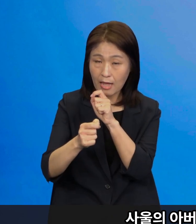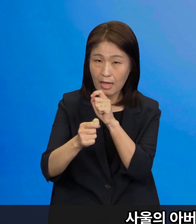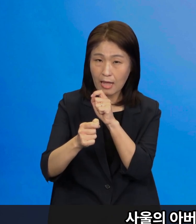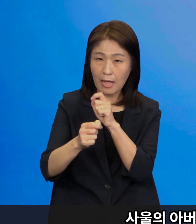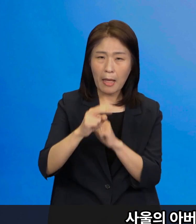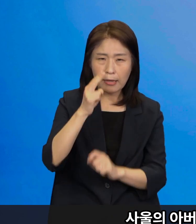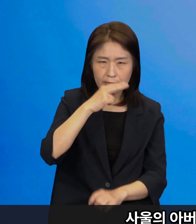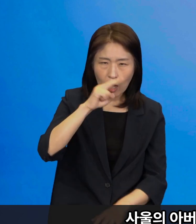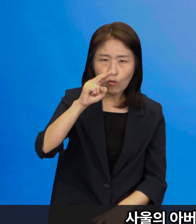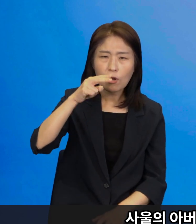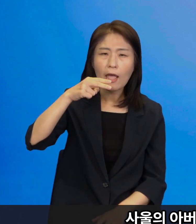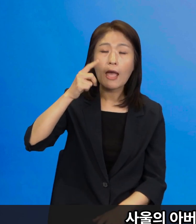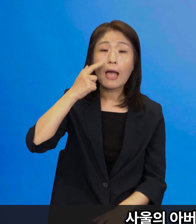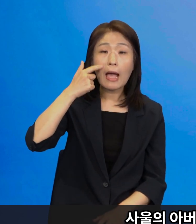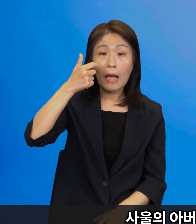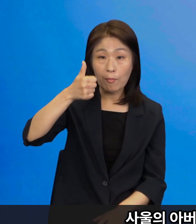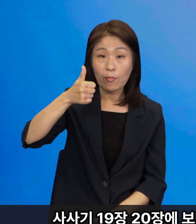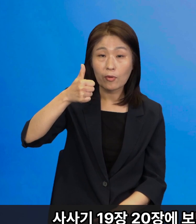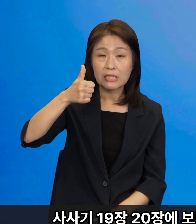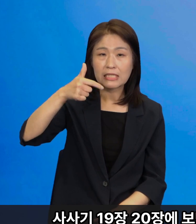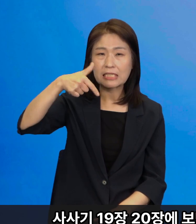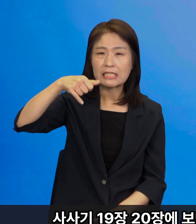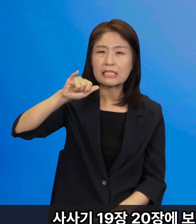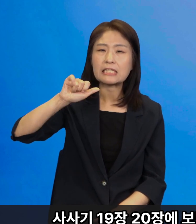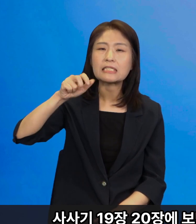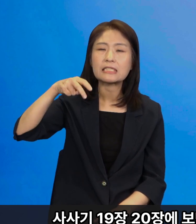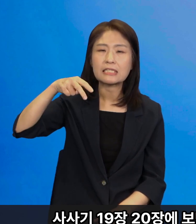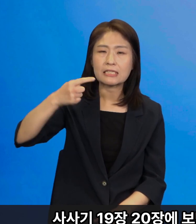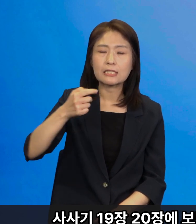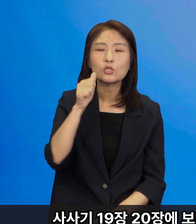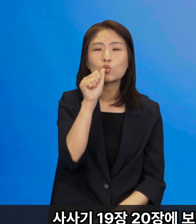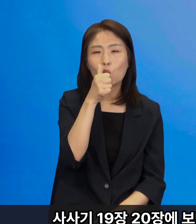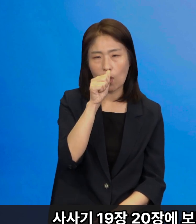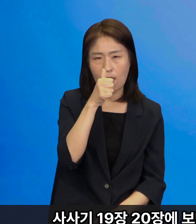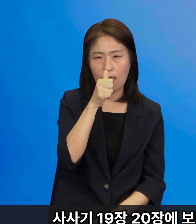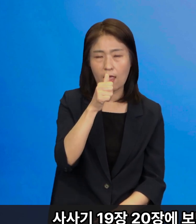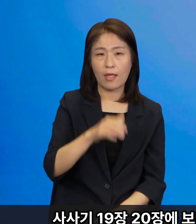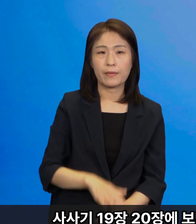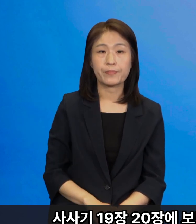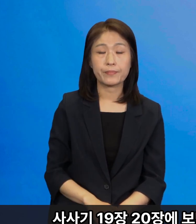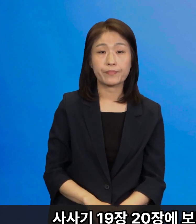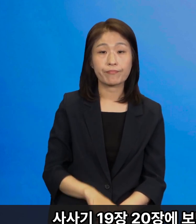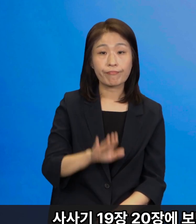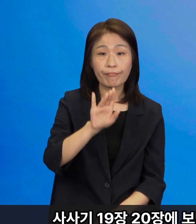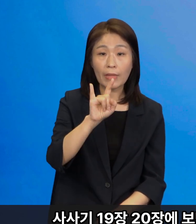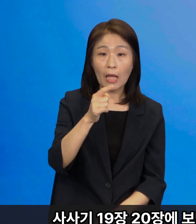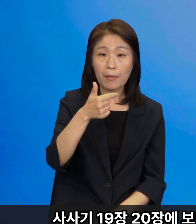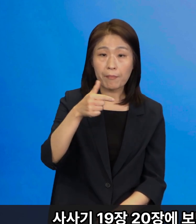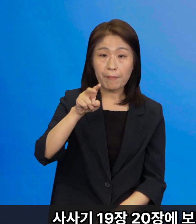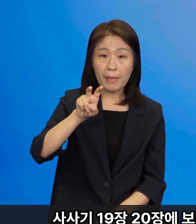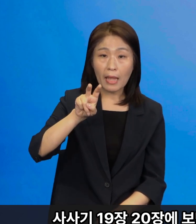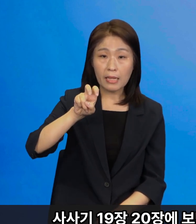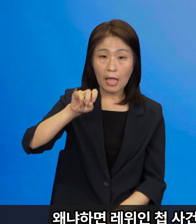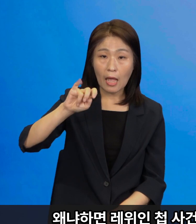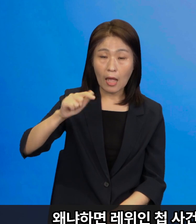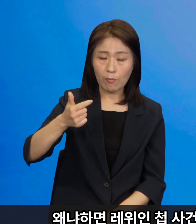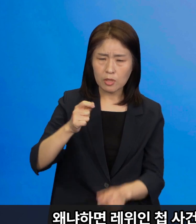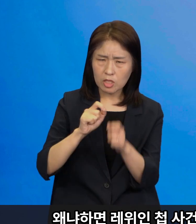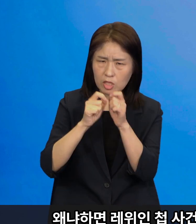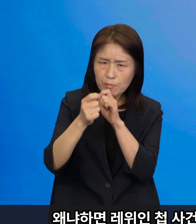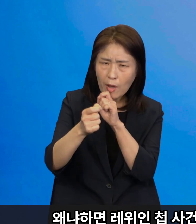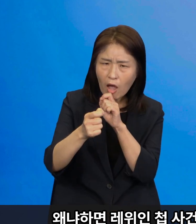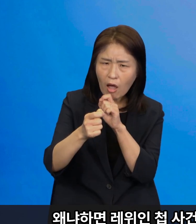아버지예요. 이 베냐민 지파는 사사기 19장 20장에 보면 거의 멸절당할 뻔했던 지파입니다.